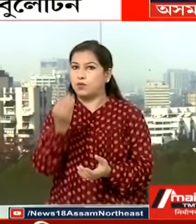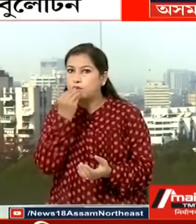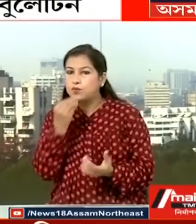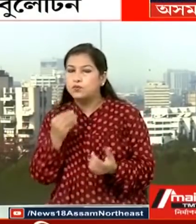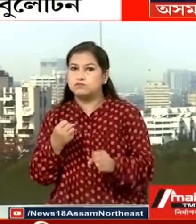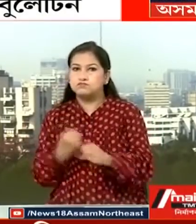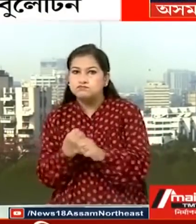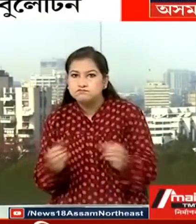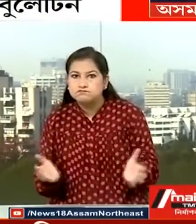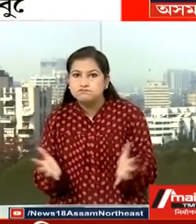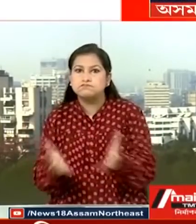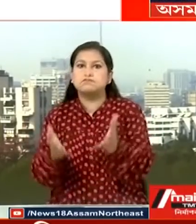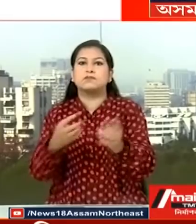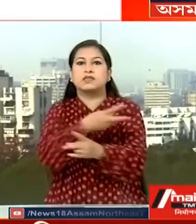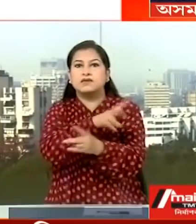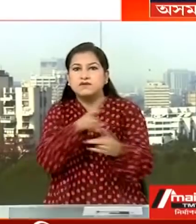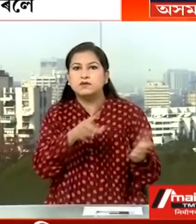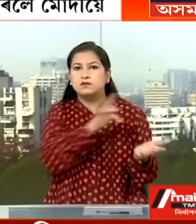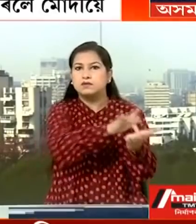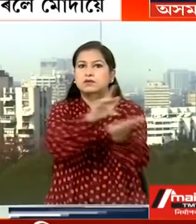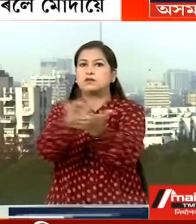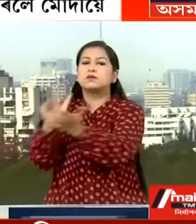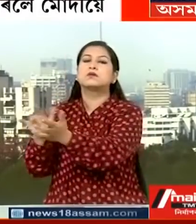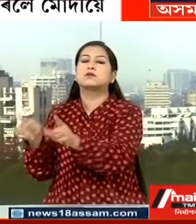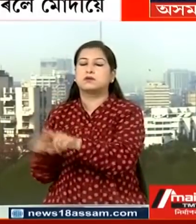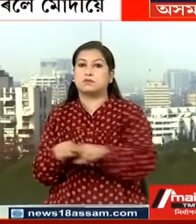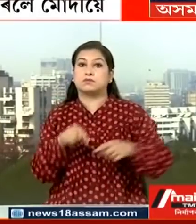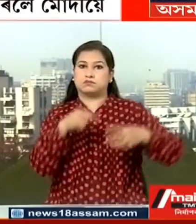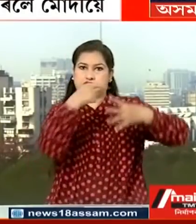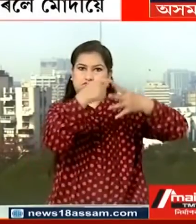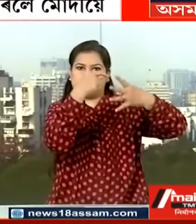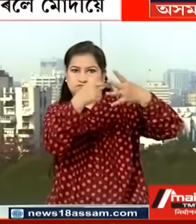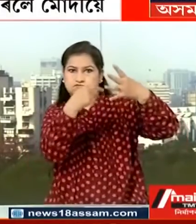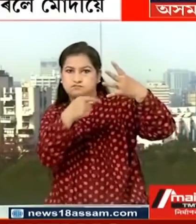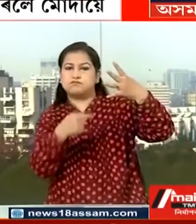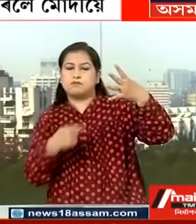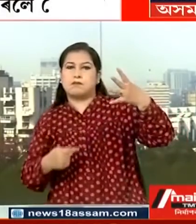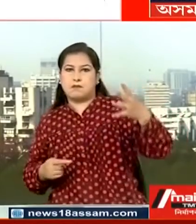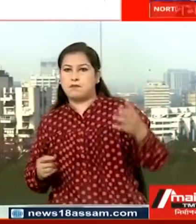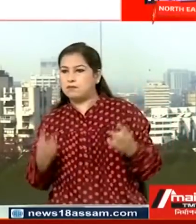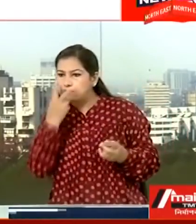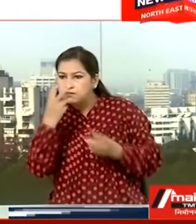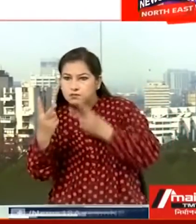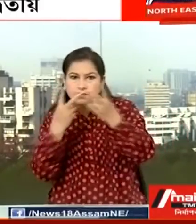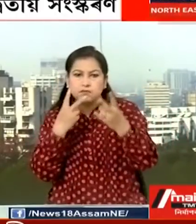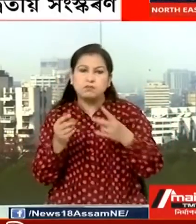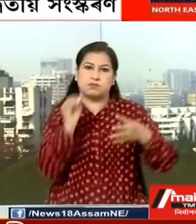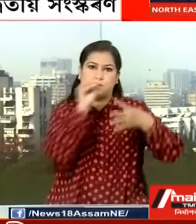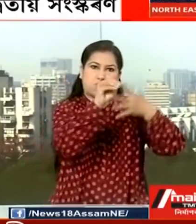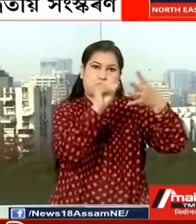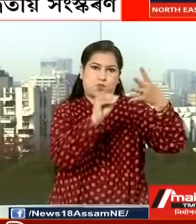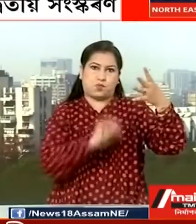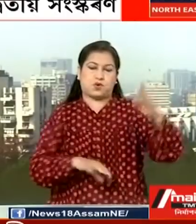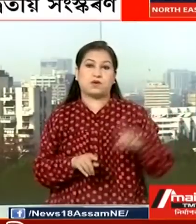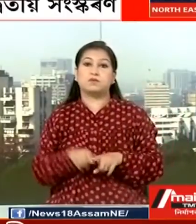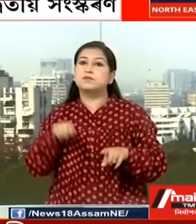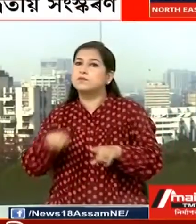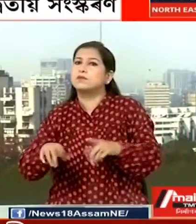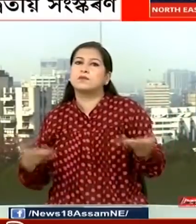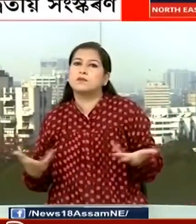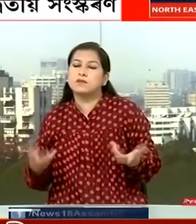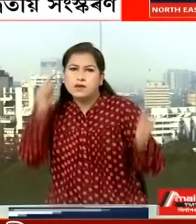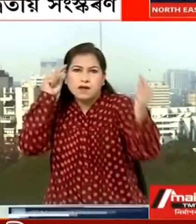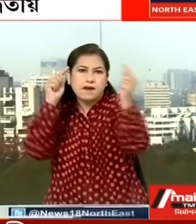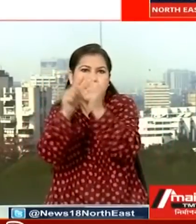और उद्यम वित्त पोषण सहित अन्य क्षेत्रों में प्रदर्शन के आधार पर यह रैंकिंग दी जाती है। स्टार्टअप रैंकिंग रूपरेखा